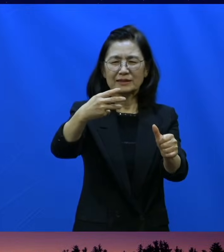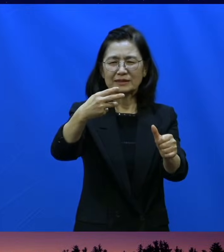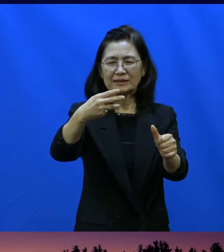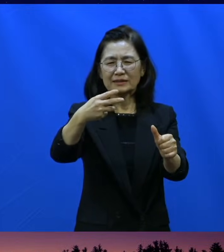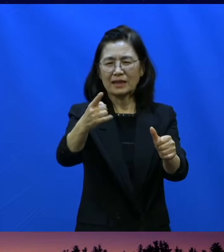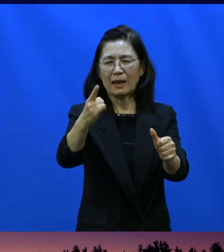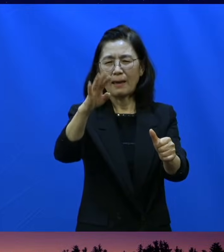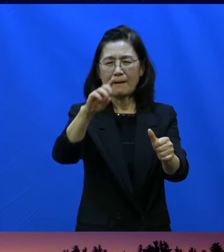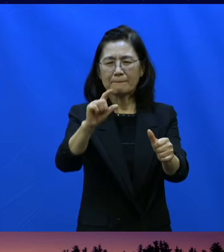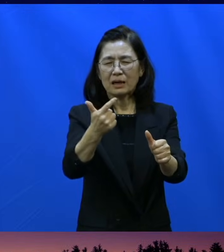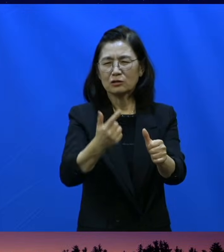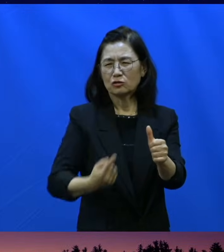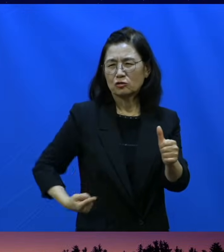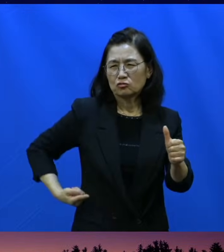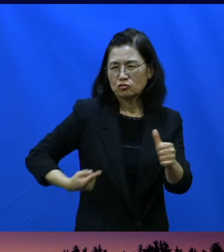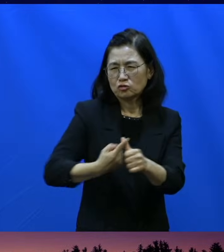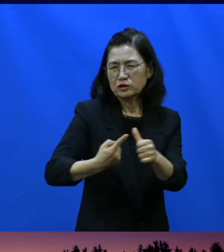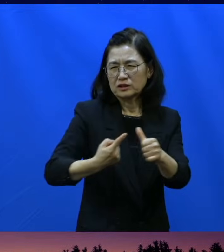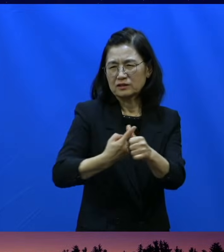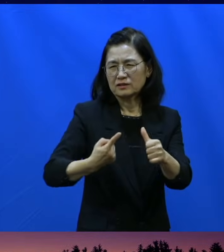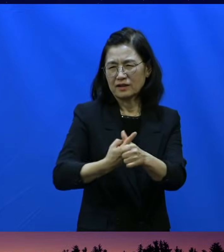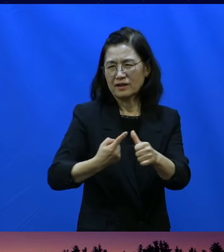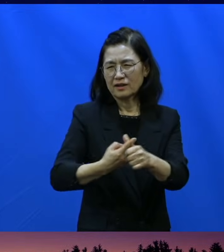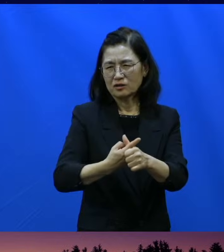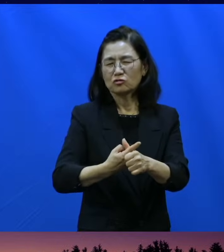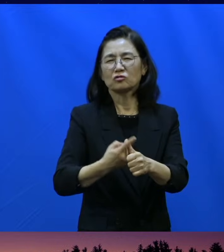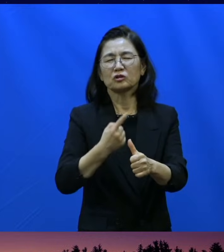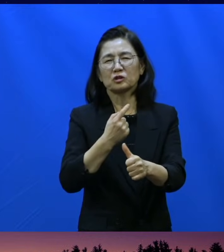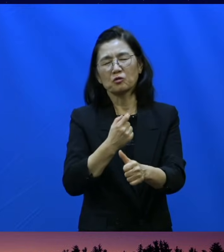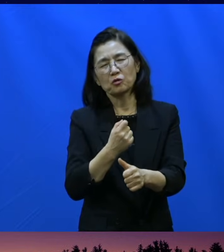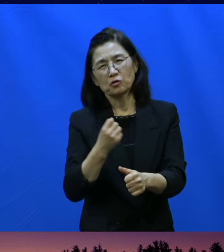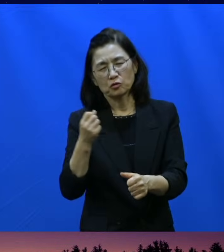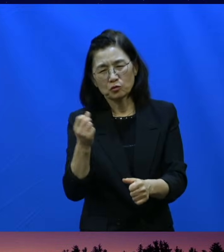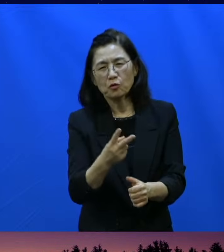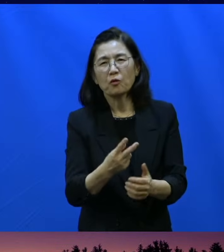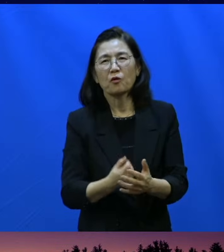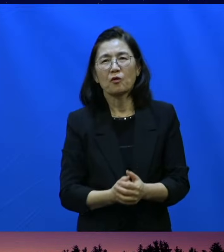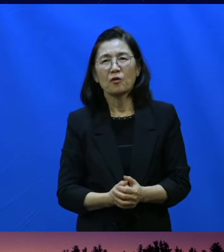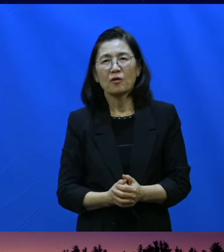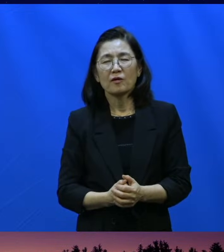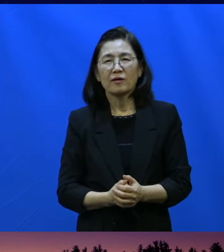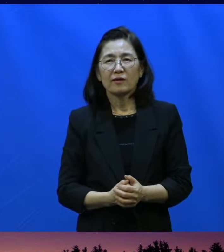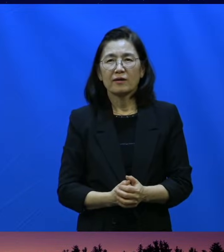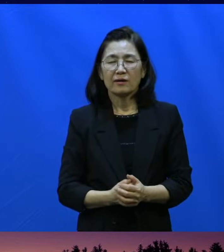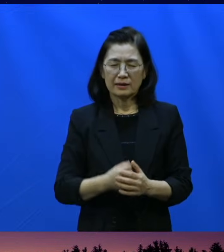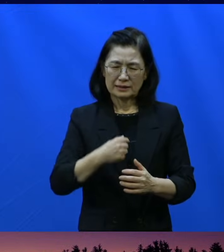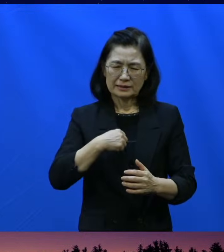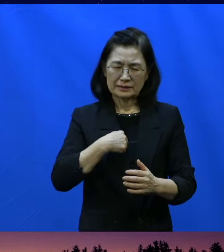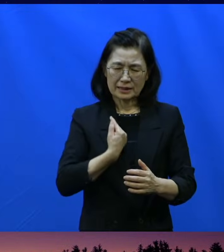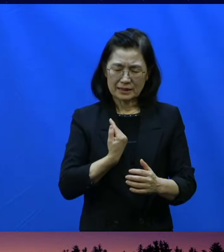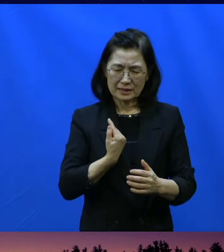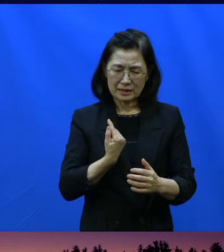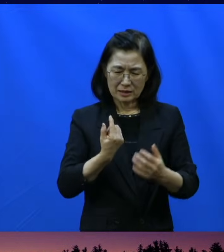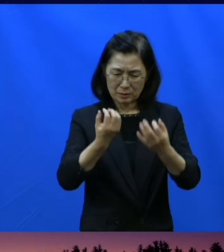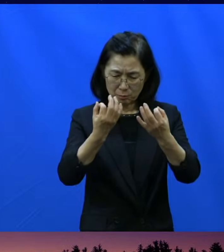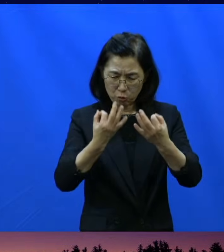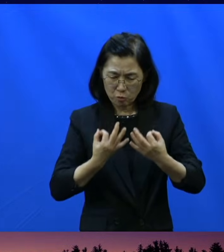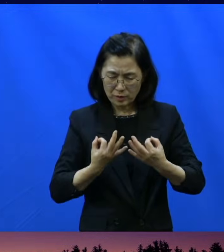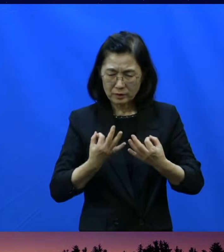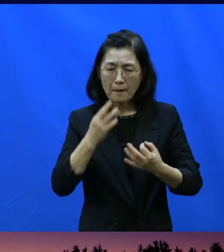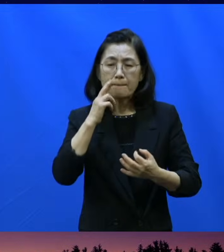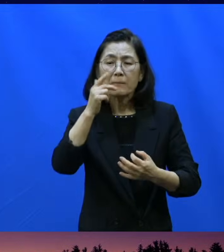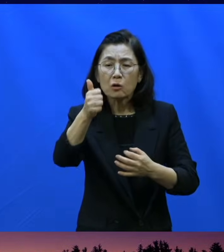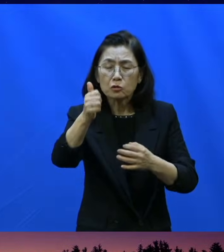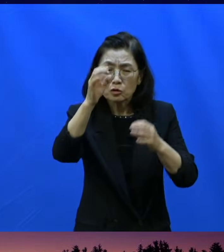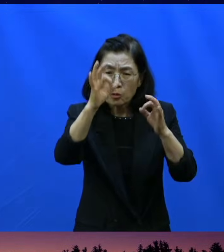서고, 그러니까 사람들로부터 늘 공격을 받는 대목이었거든요. 그러니까 자격과 기준으로 따진다면 할 말이 없는 사람이에요,